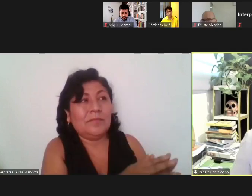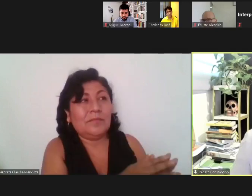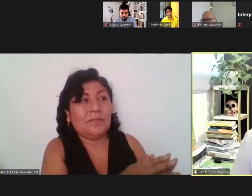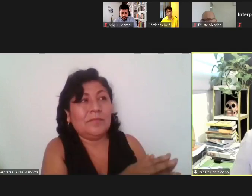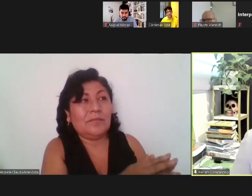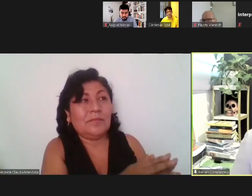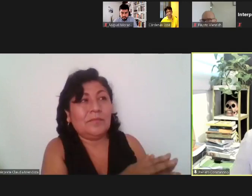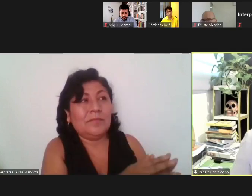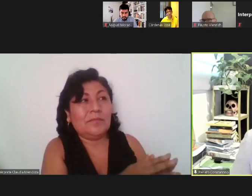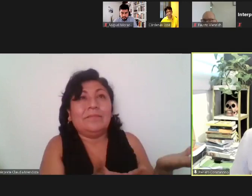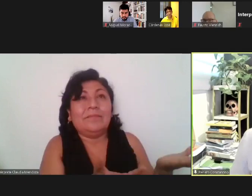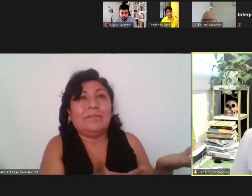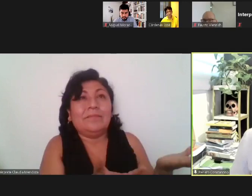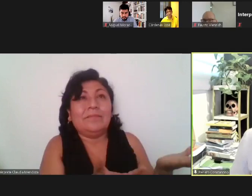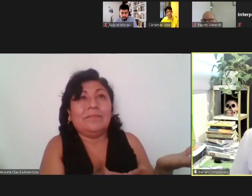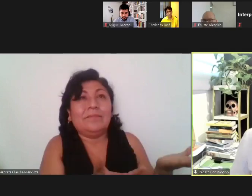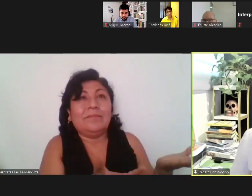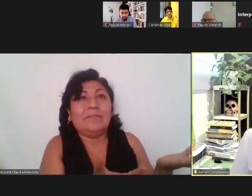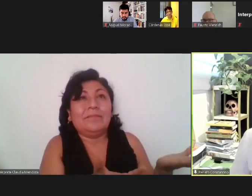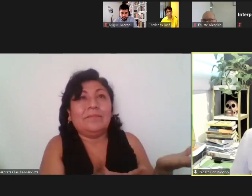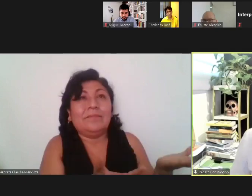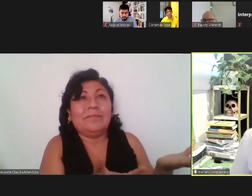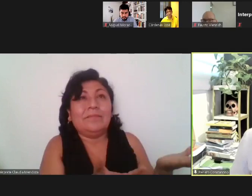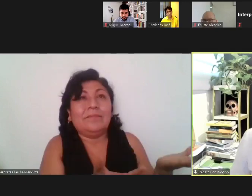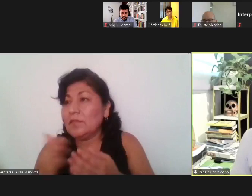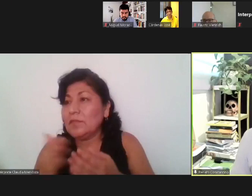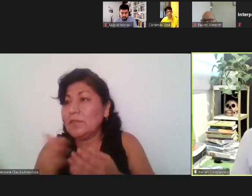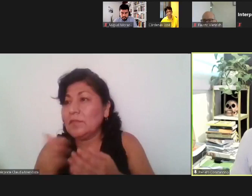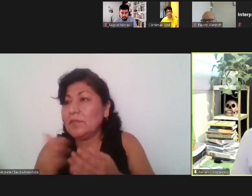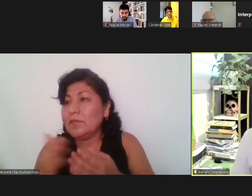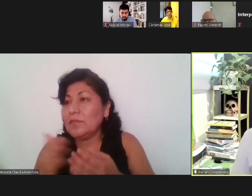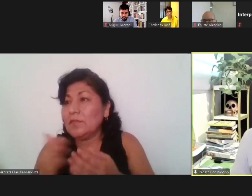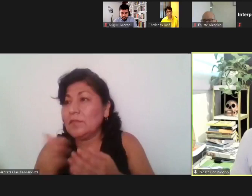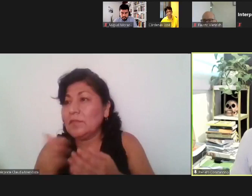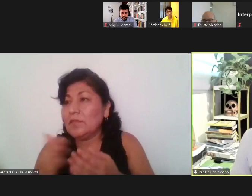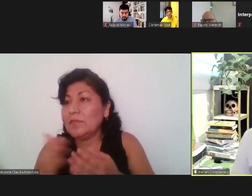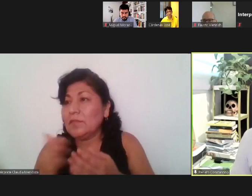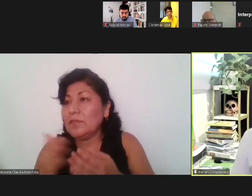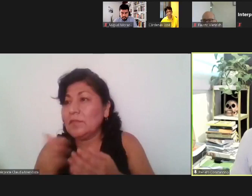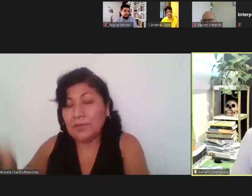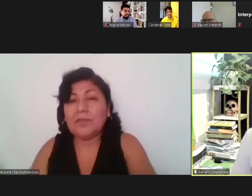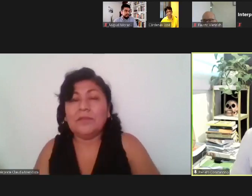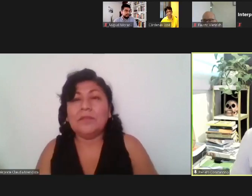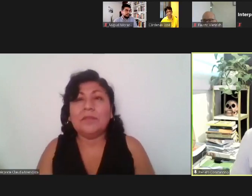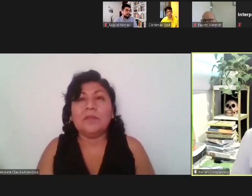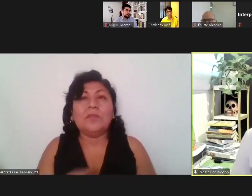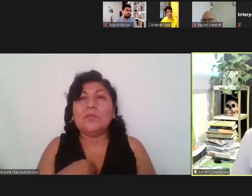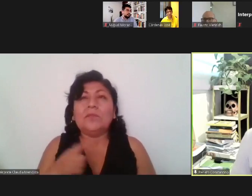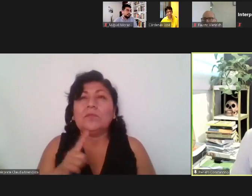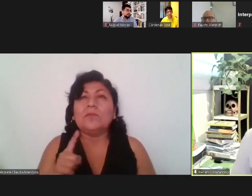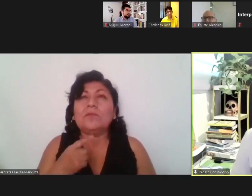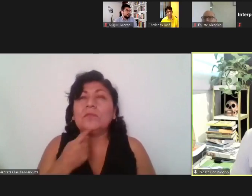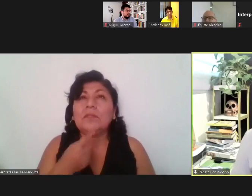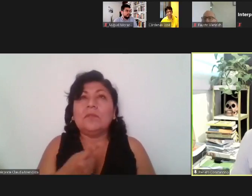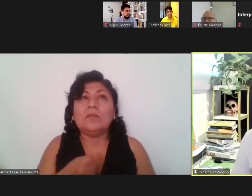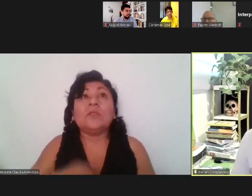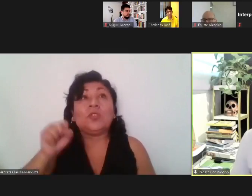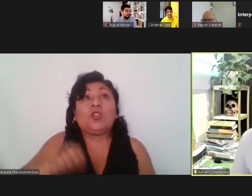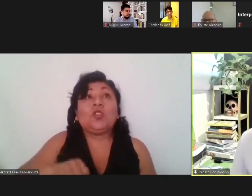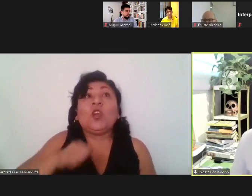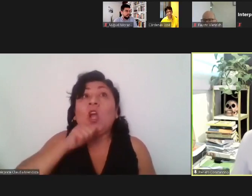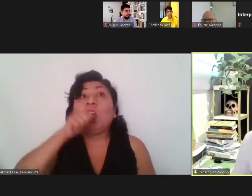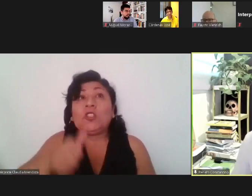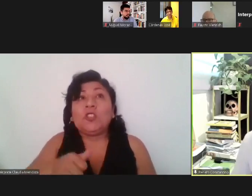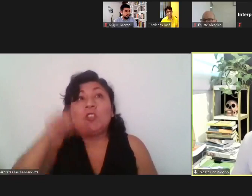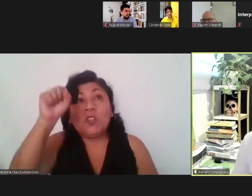con discapacidad puedan realmente acceder a estas obras. Entonces yo te diría que, o sea, no quisiera ser categórico y decir sí o